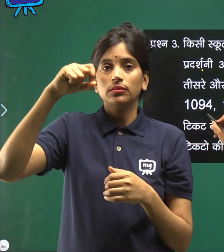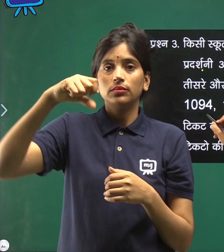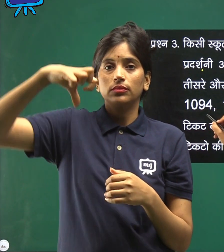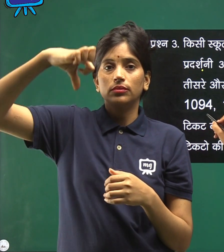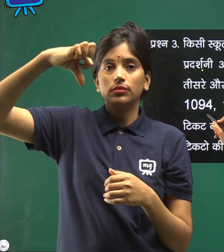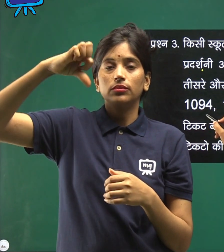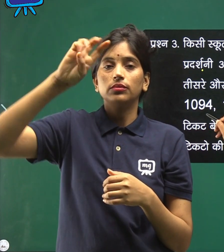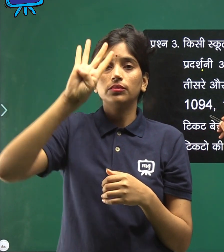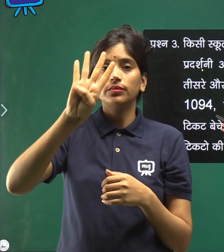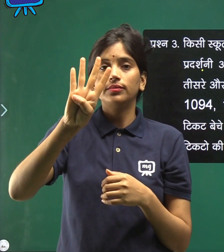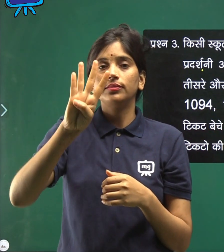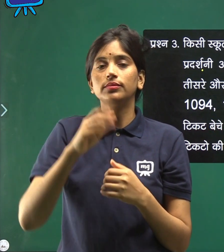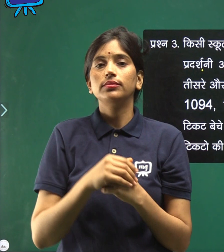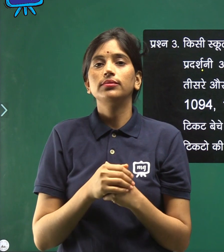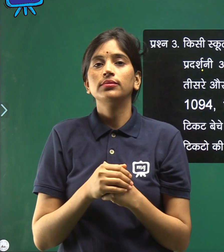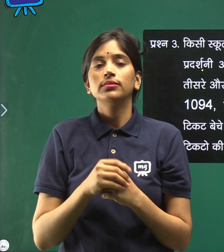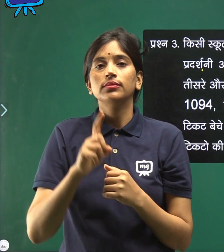1,094,